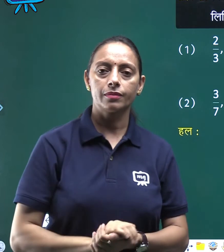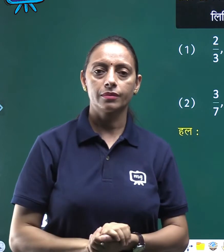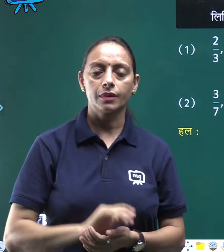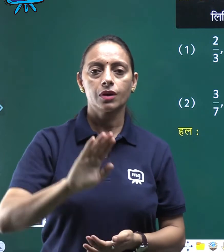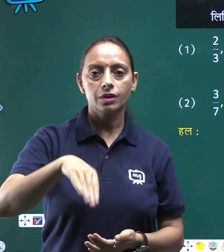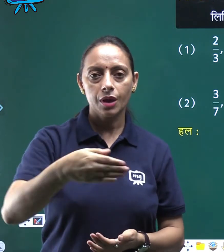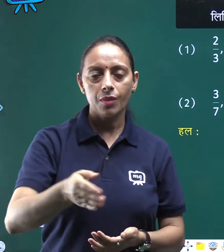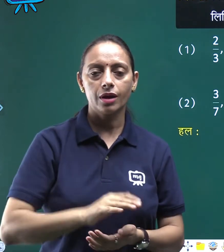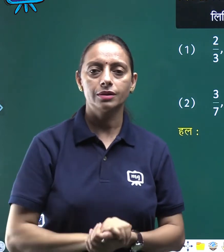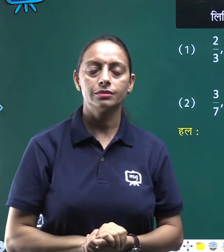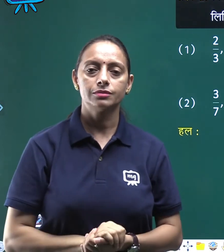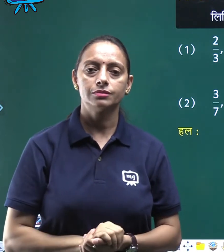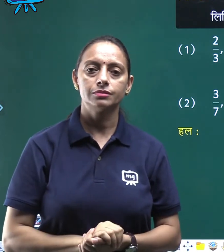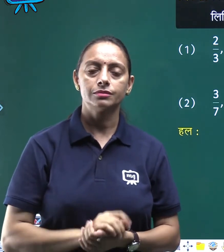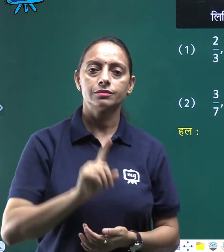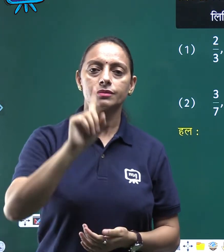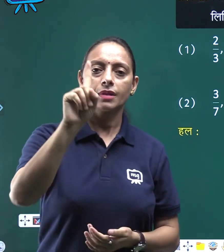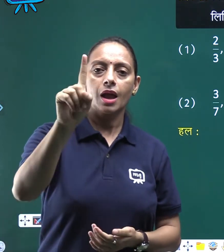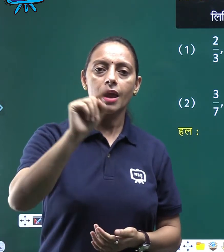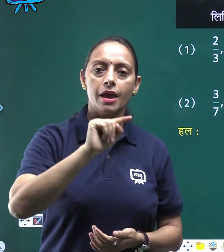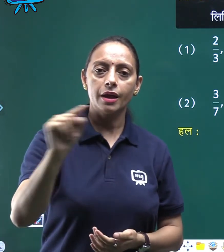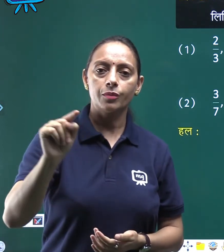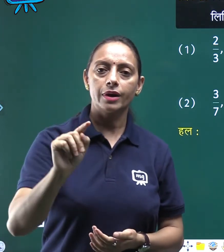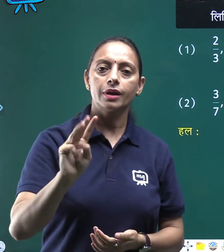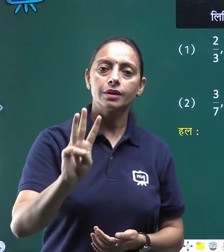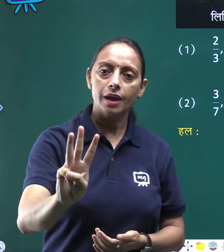उसके बाद एक बटा तीन,